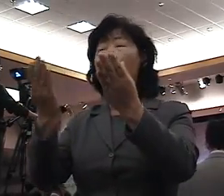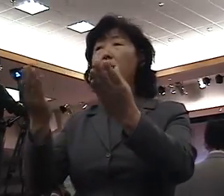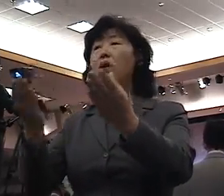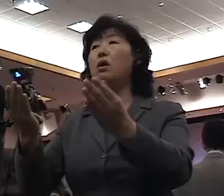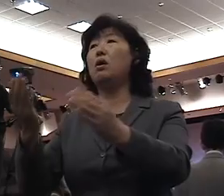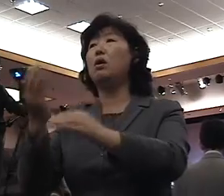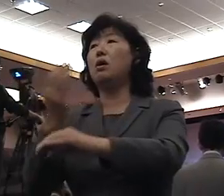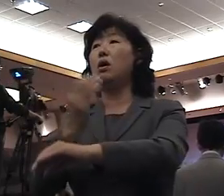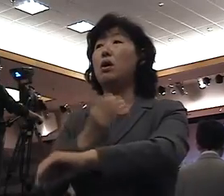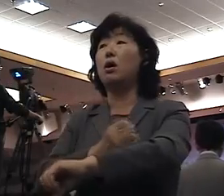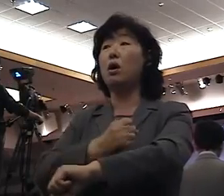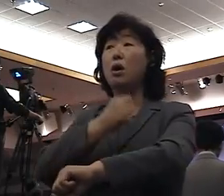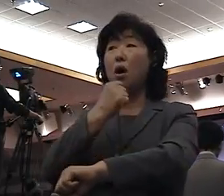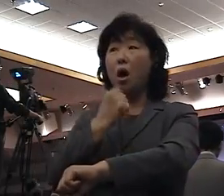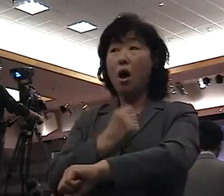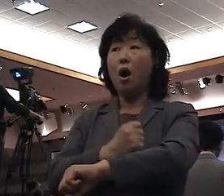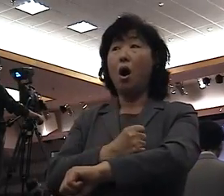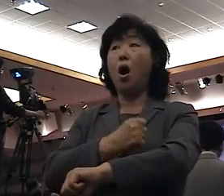새롭게